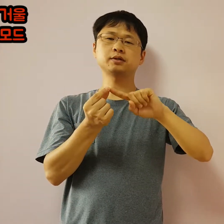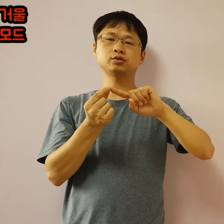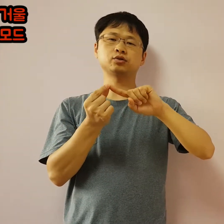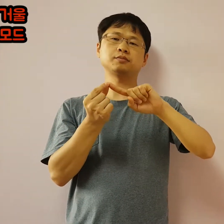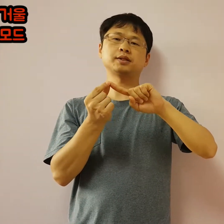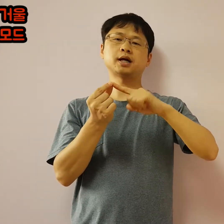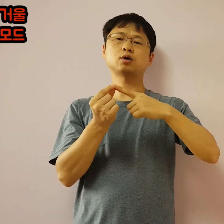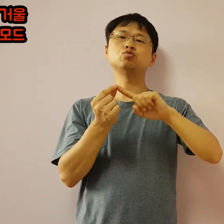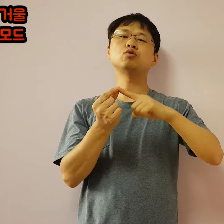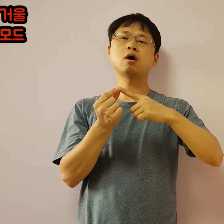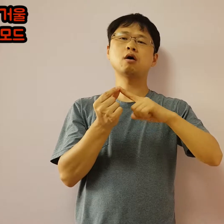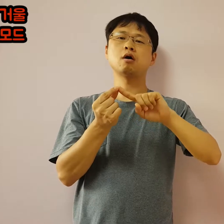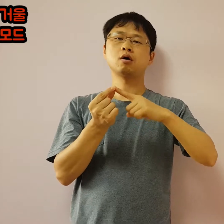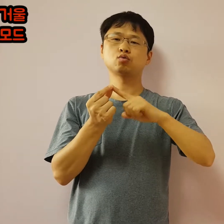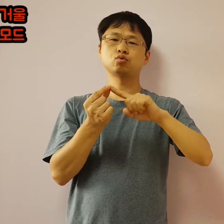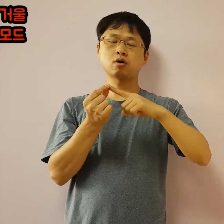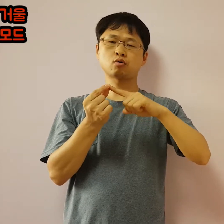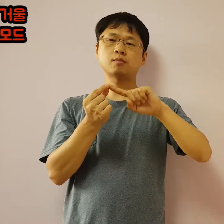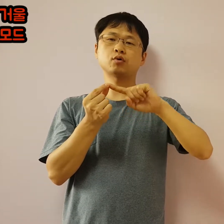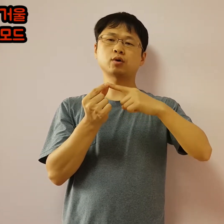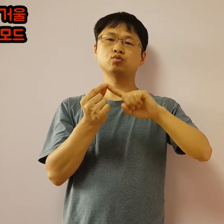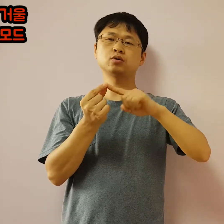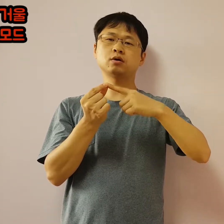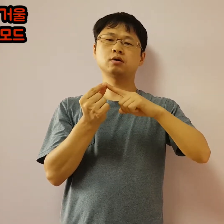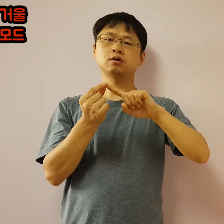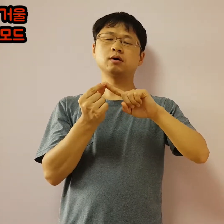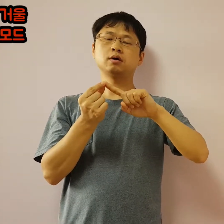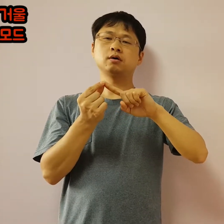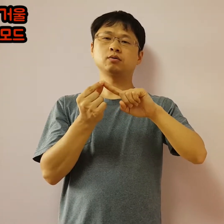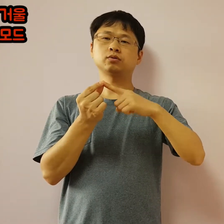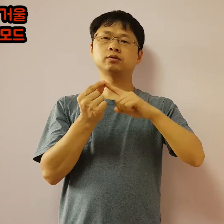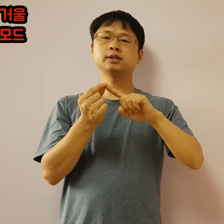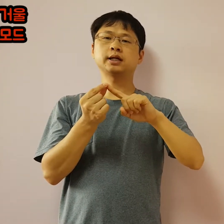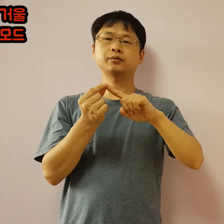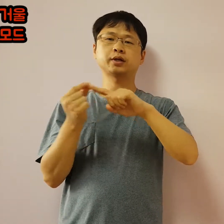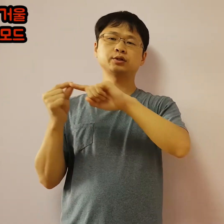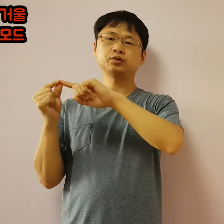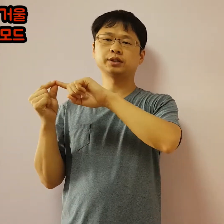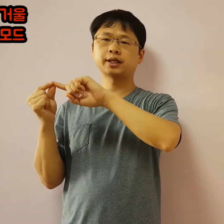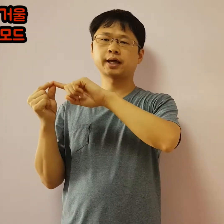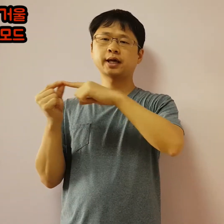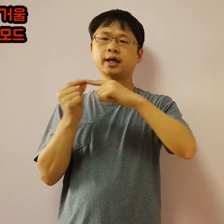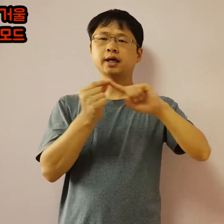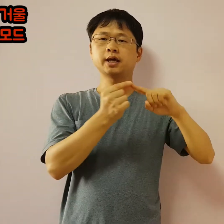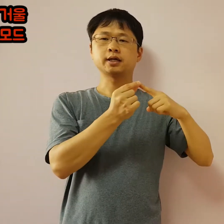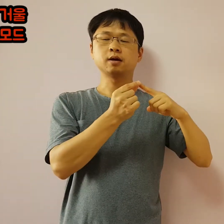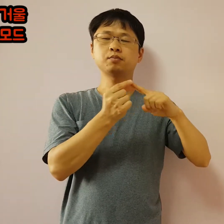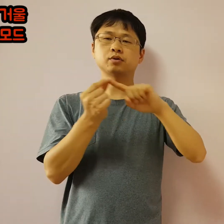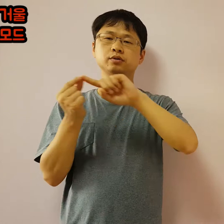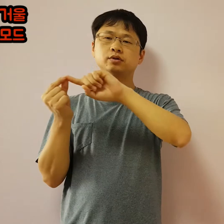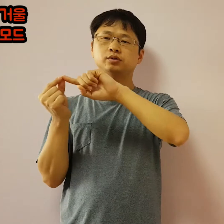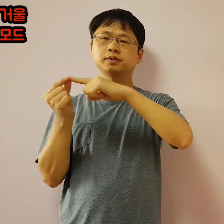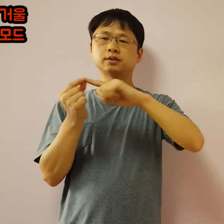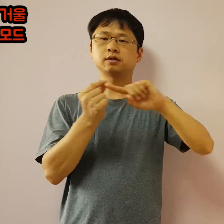주는 겁니다. 국어 과목의 국어. 이것도 글이라고도 할 수 있는데 옆으로 흔들어